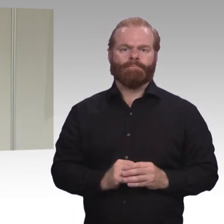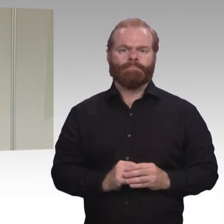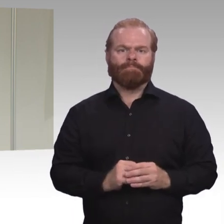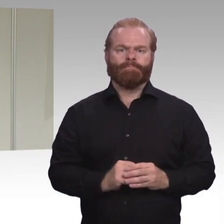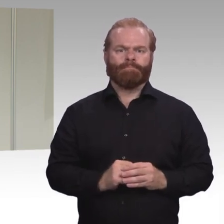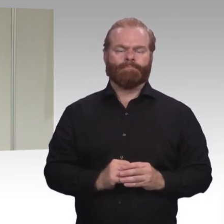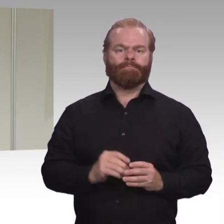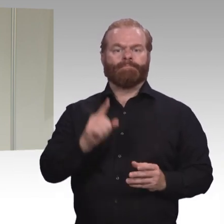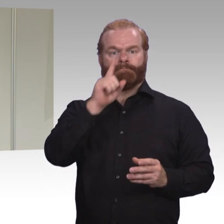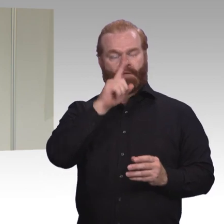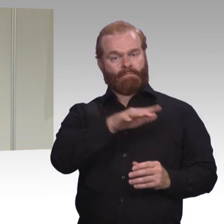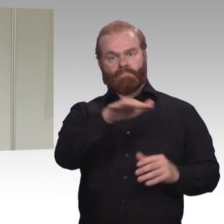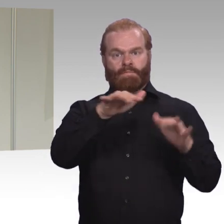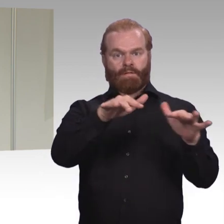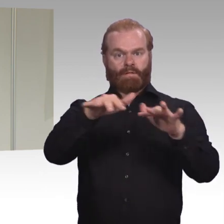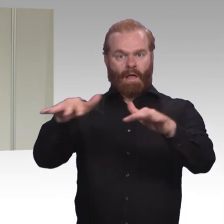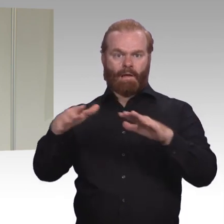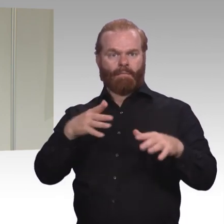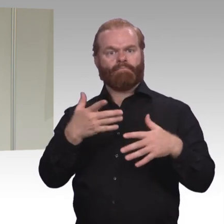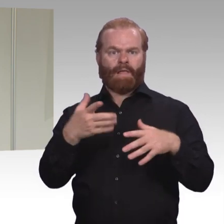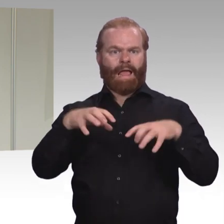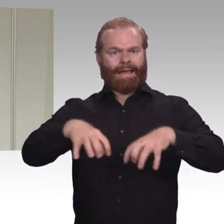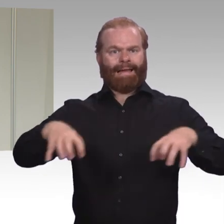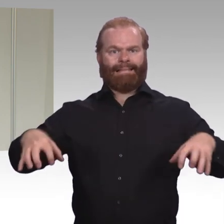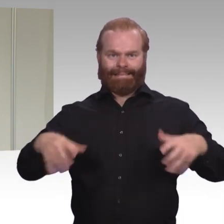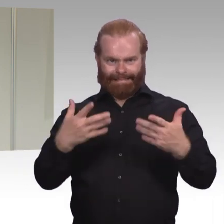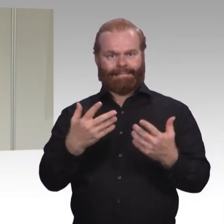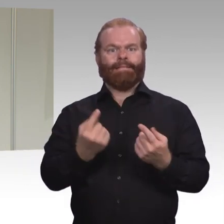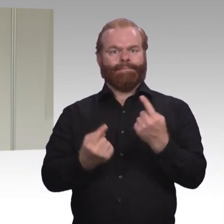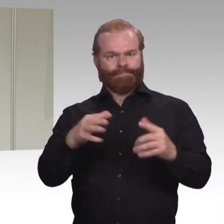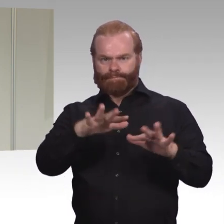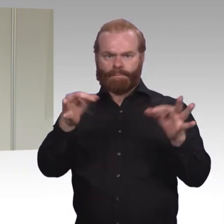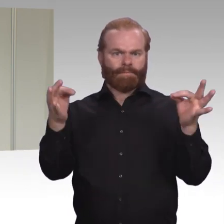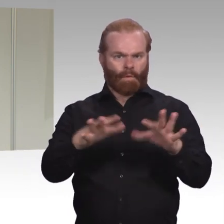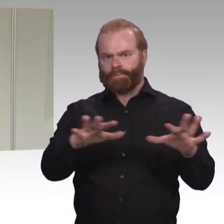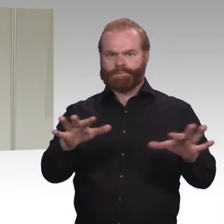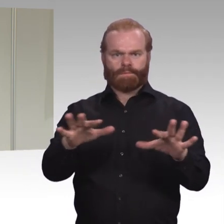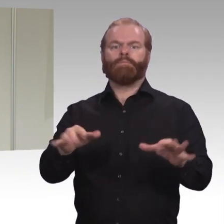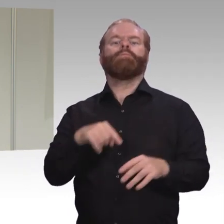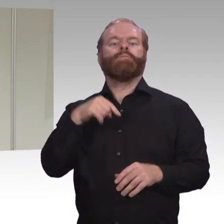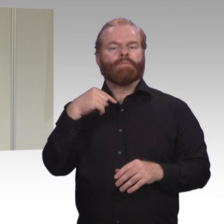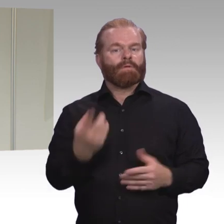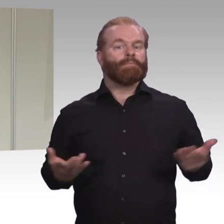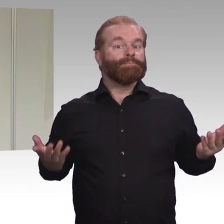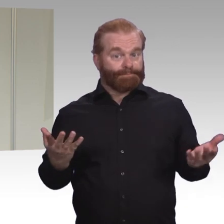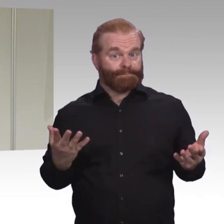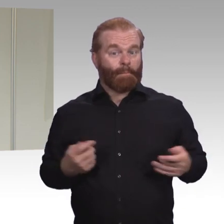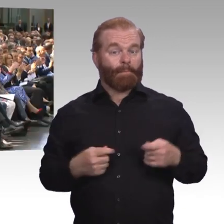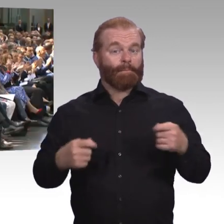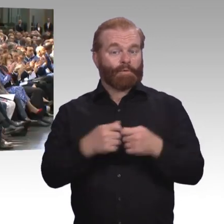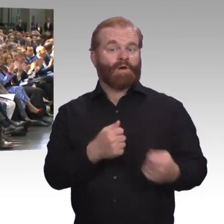nicht auf Leihschein, dann ist die Bundeswehr wirklich auch ein attraktiver Arbeitgeber, und daran arbeiten